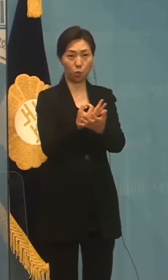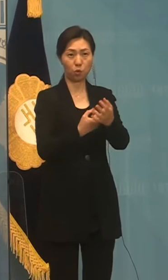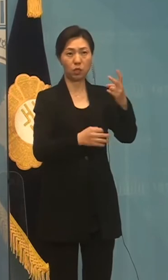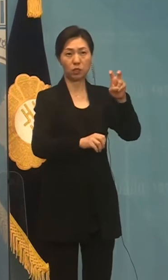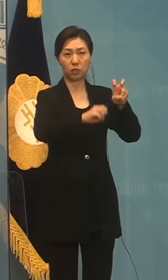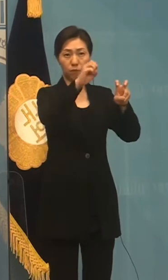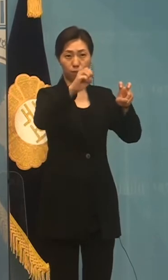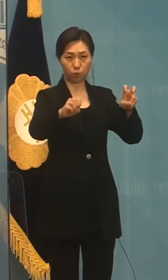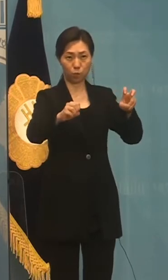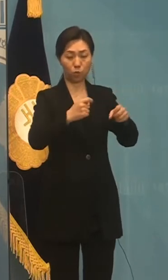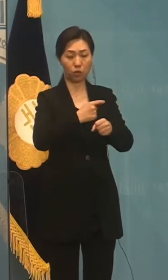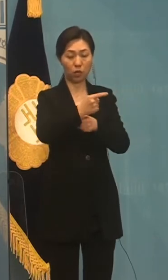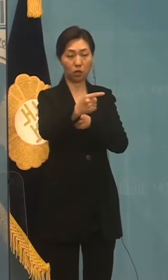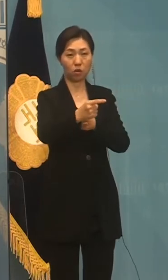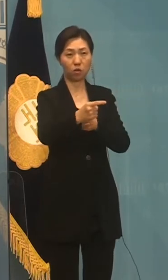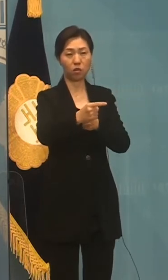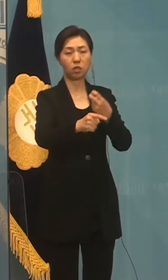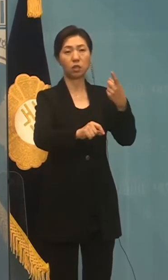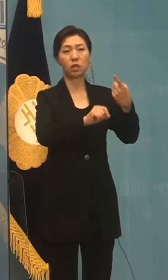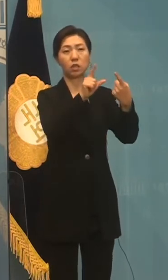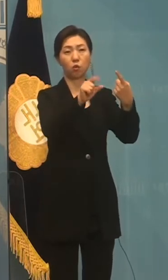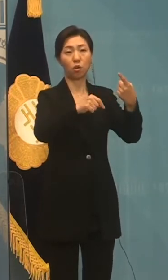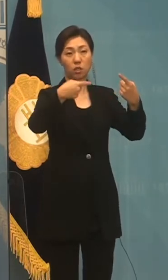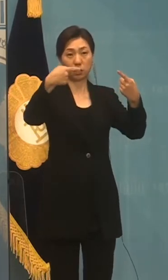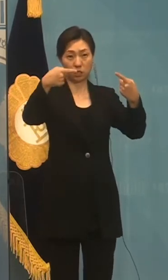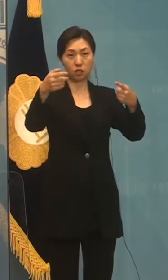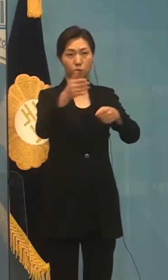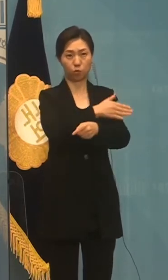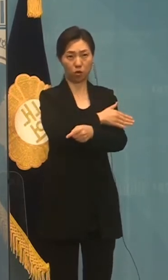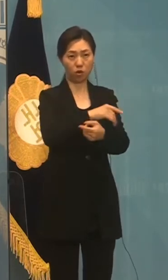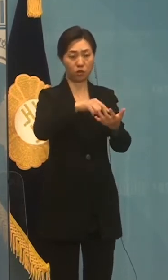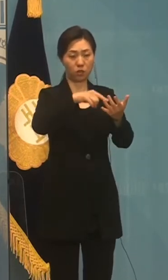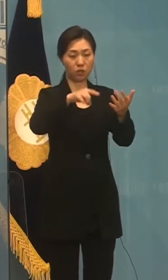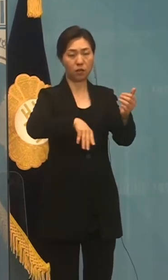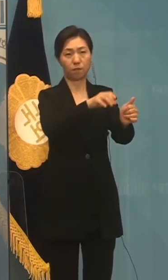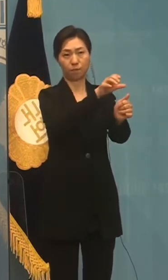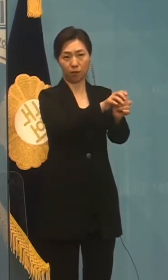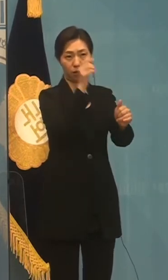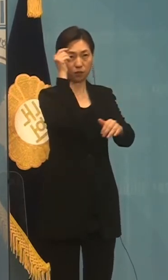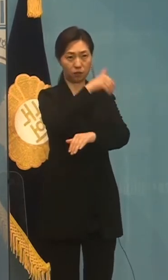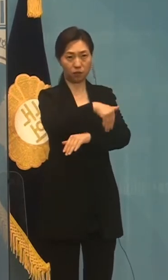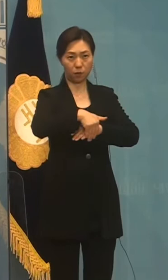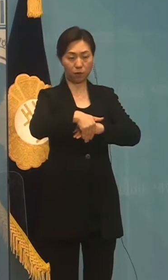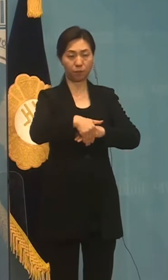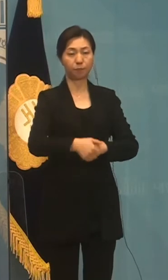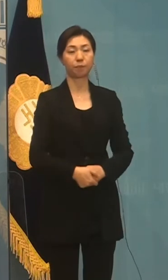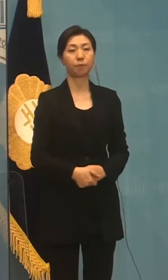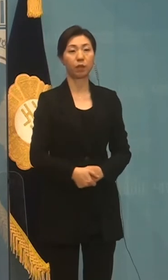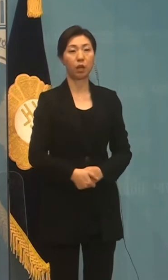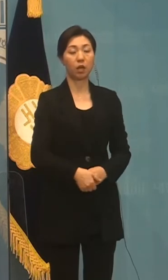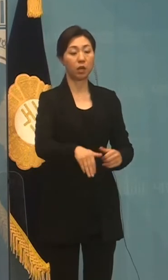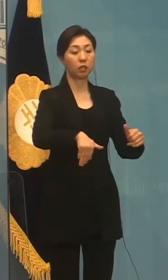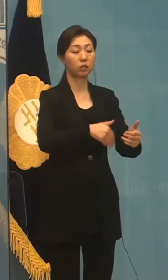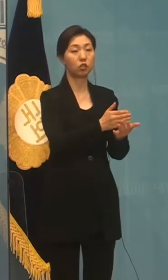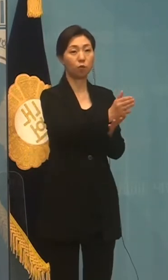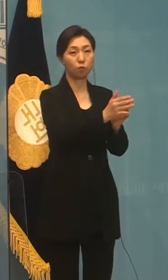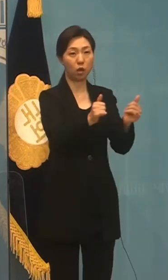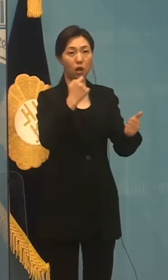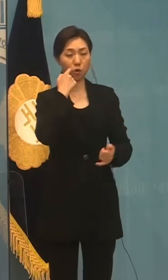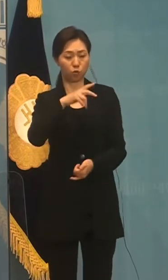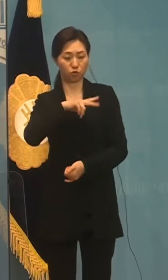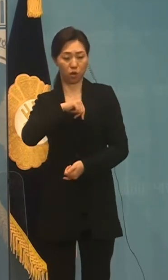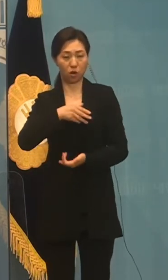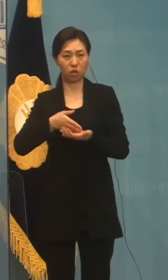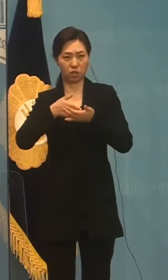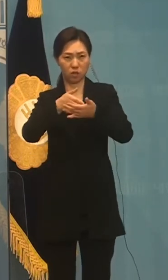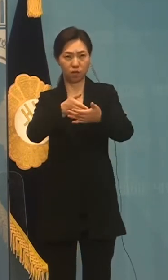20%를 내년 1년 1월부터 과세한다는 입장입니다. 현장과 전문가, 국회의원의 의견을